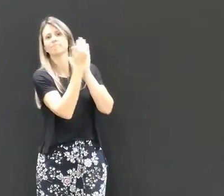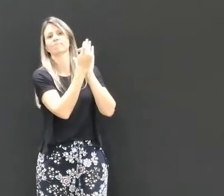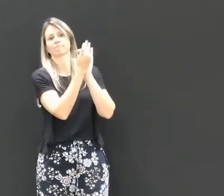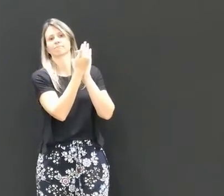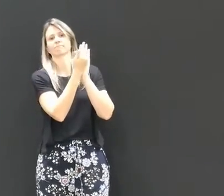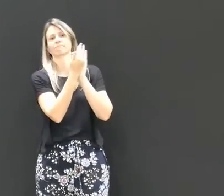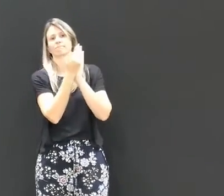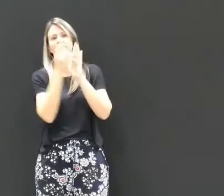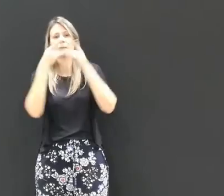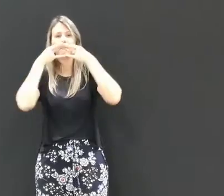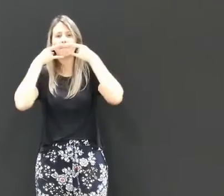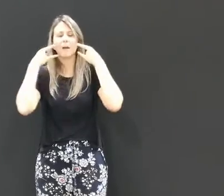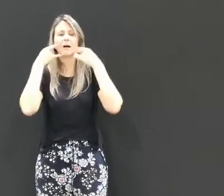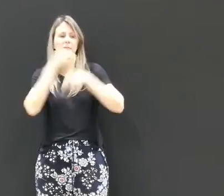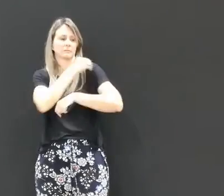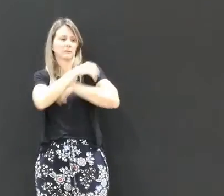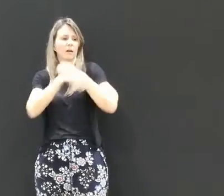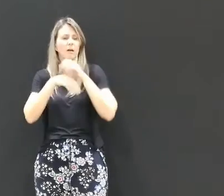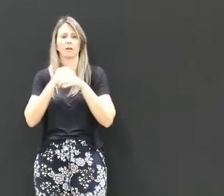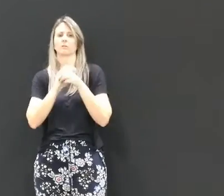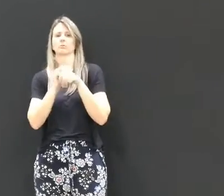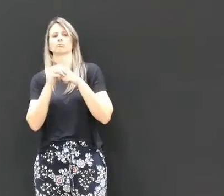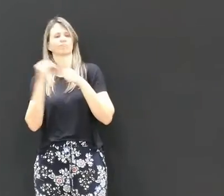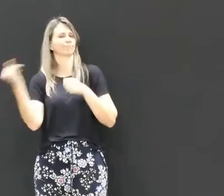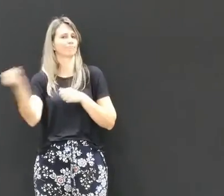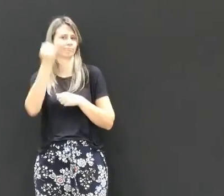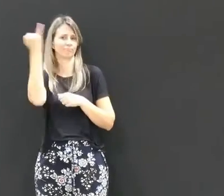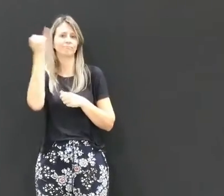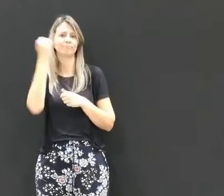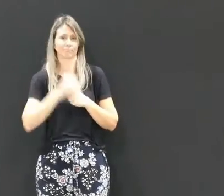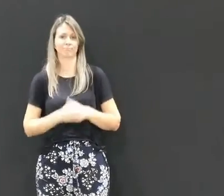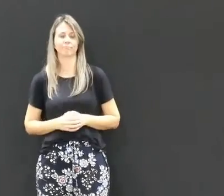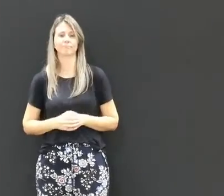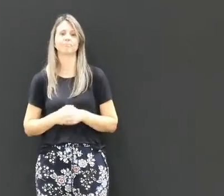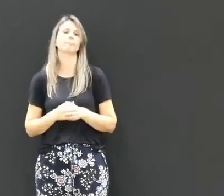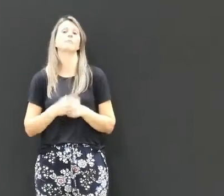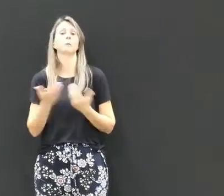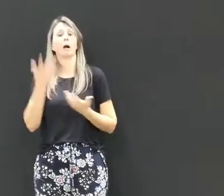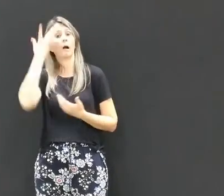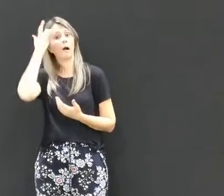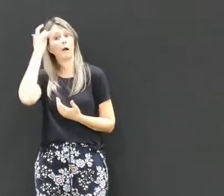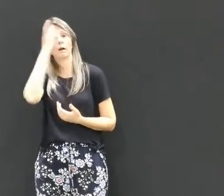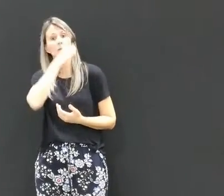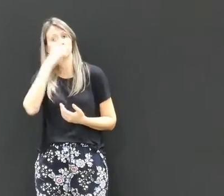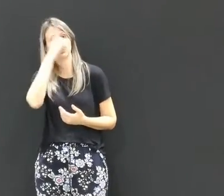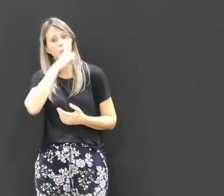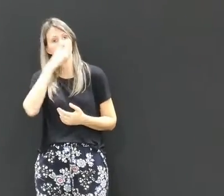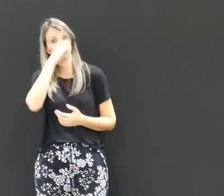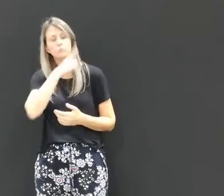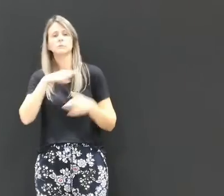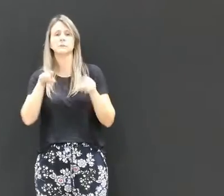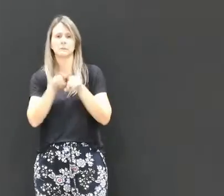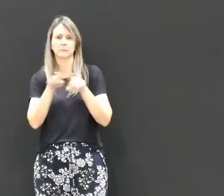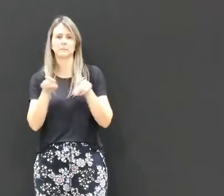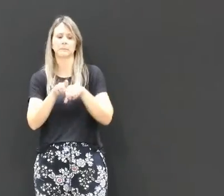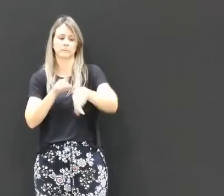nós estamos respeitando todas as regras, usando máscara, álcool em gel, distanciamento. Fiquem tranquilos. Amanhã